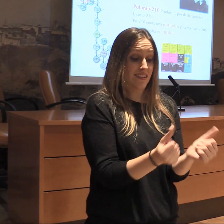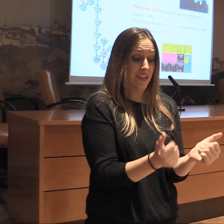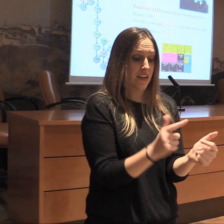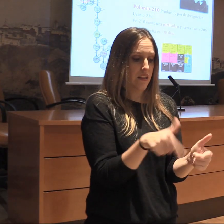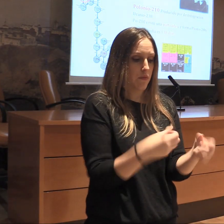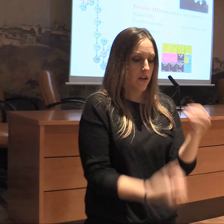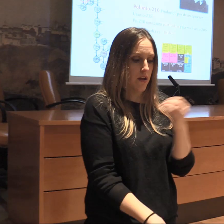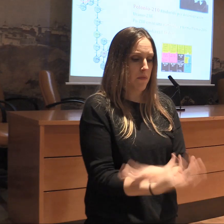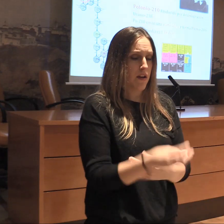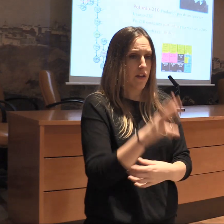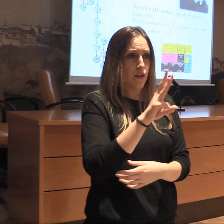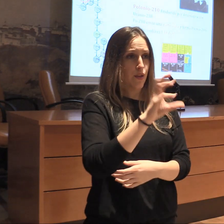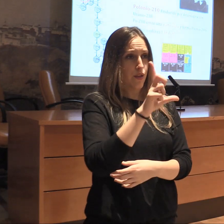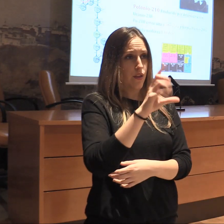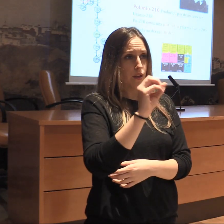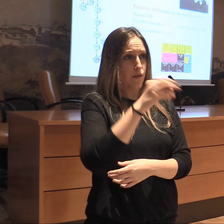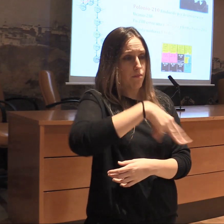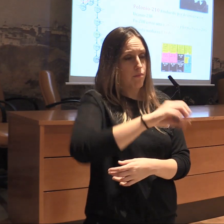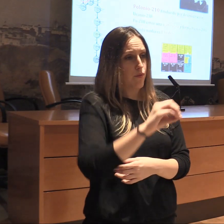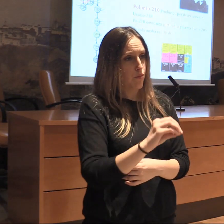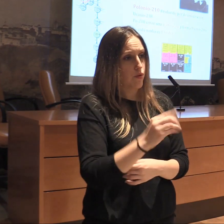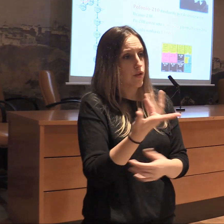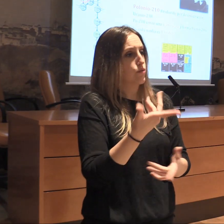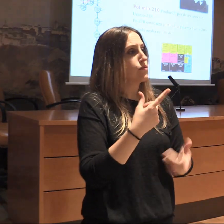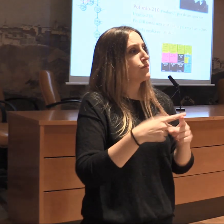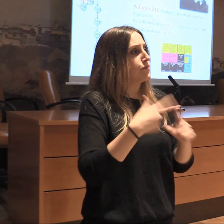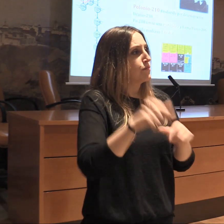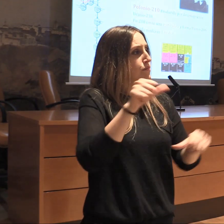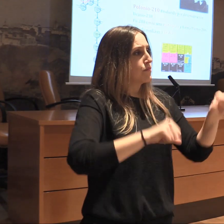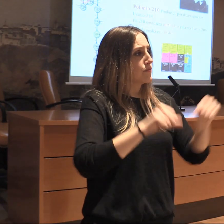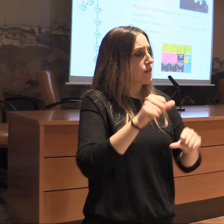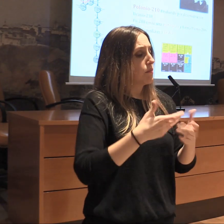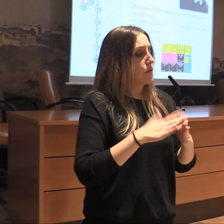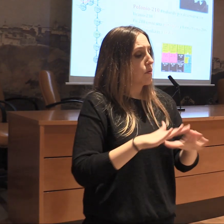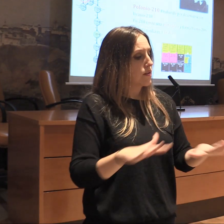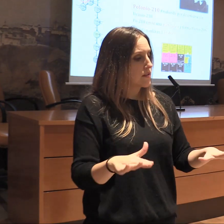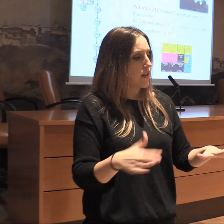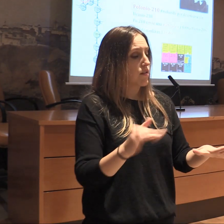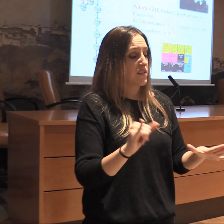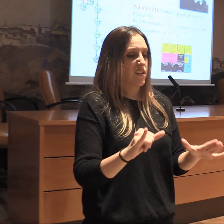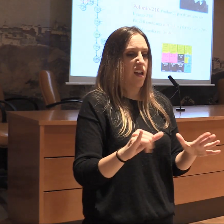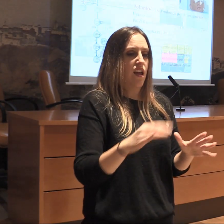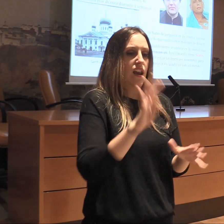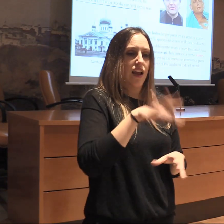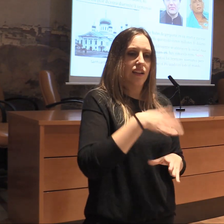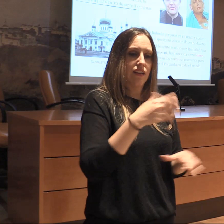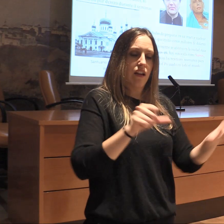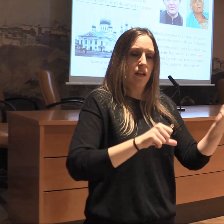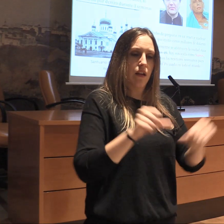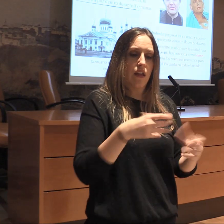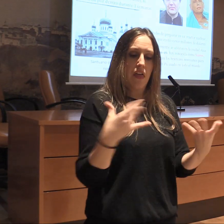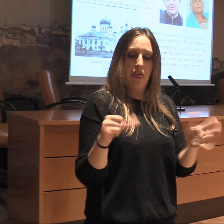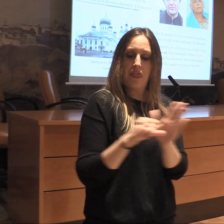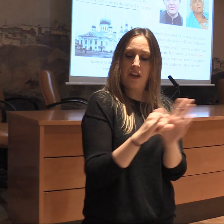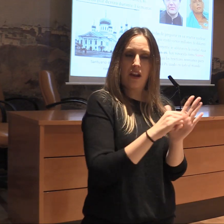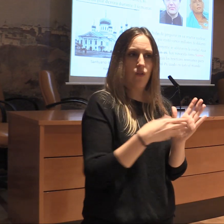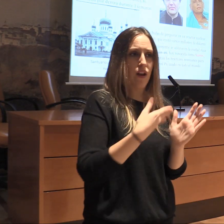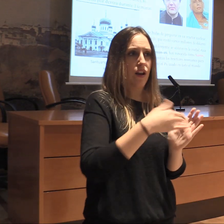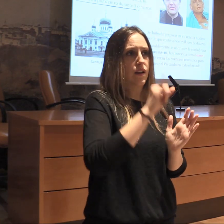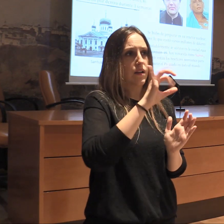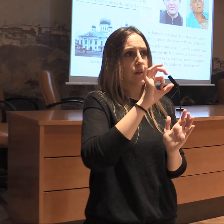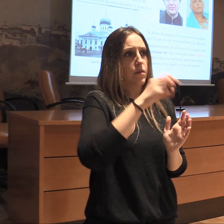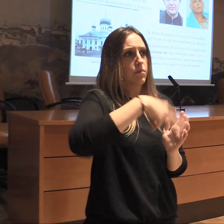es un elemento químico estable y está en la tabla periódica próximo al bismuto. Bueno,